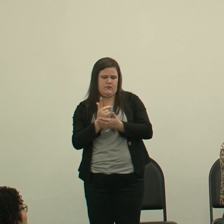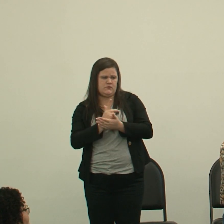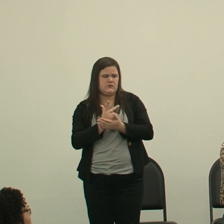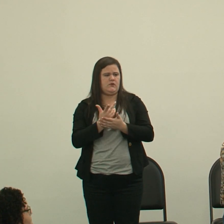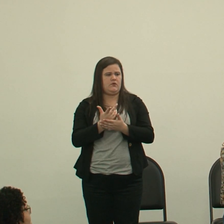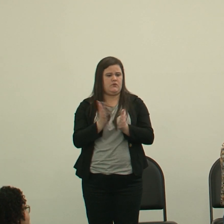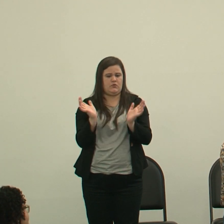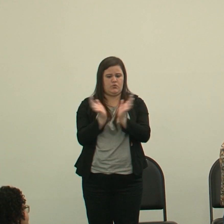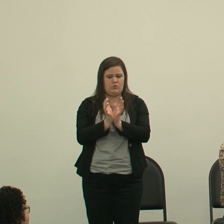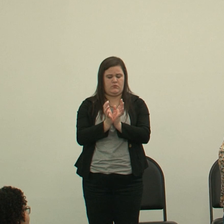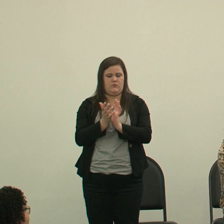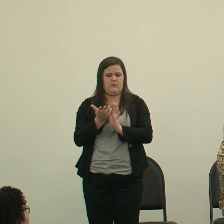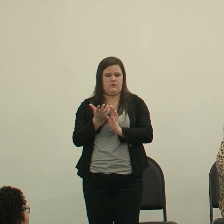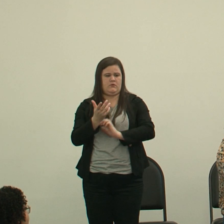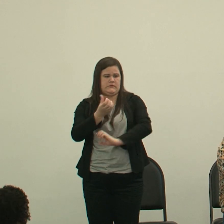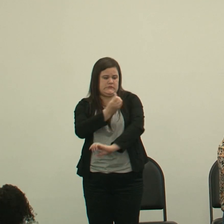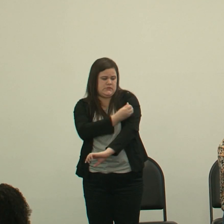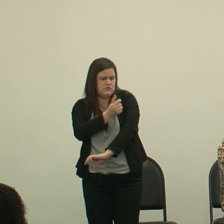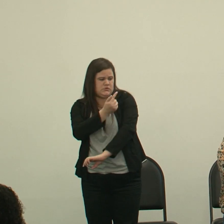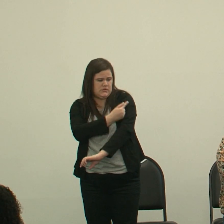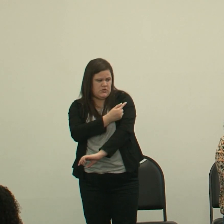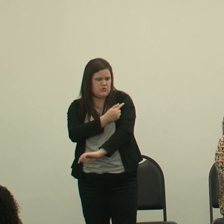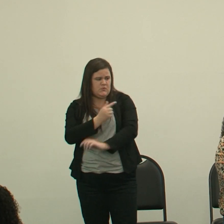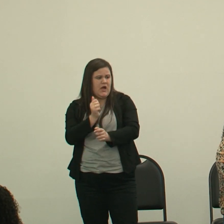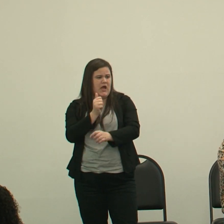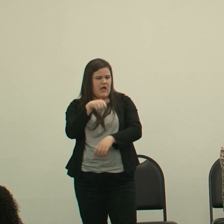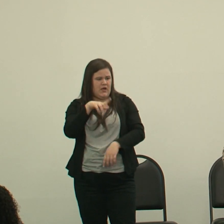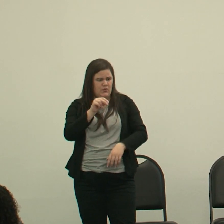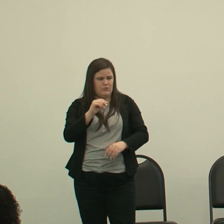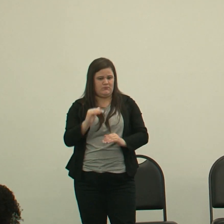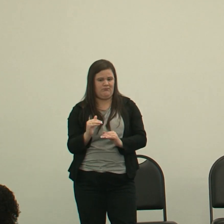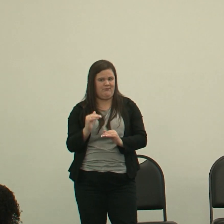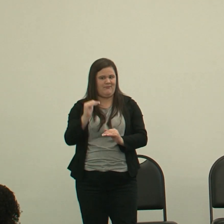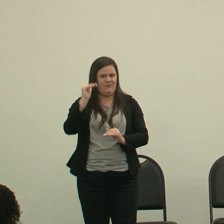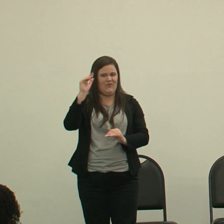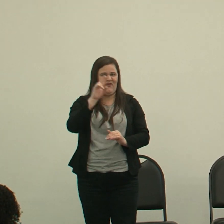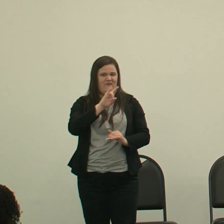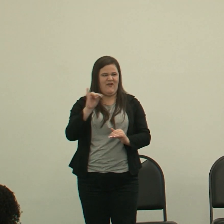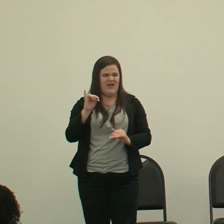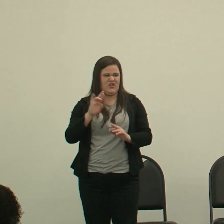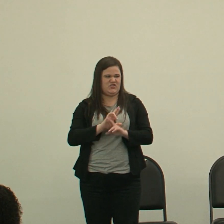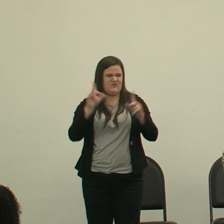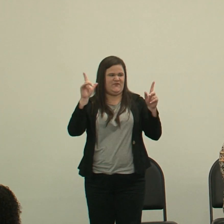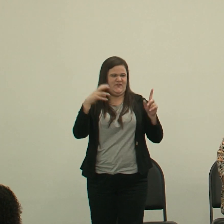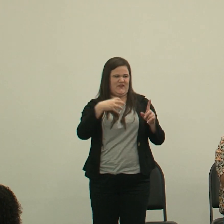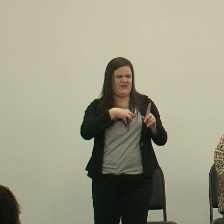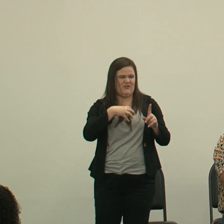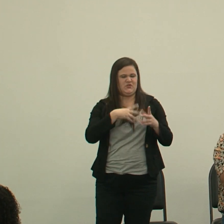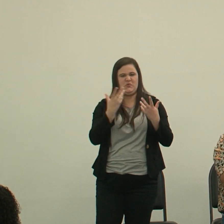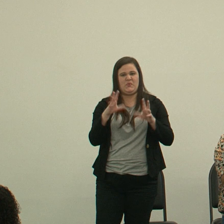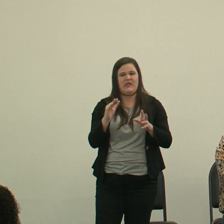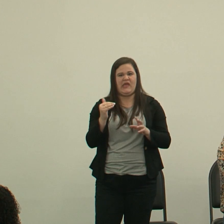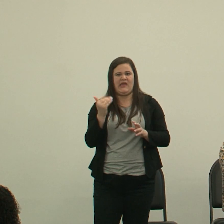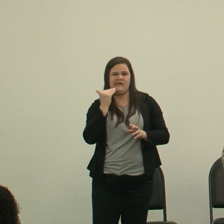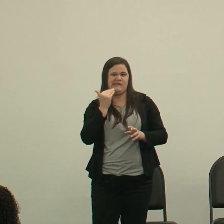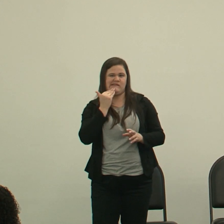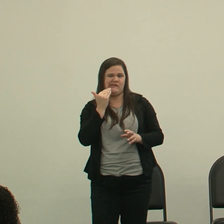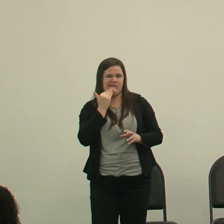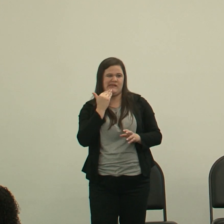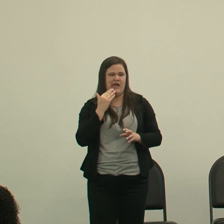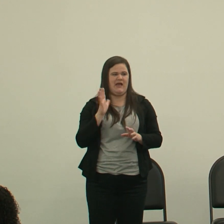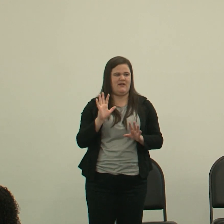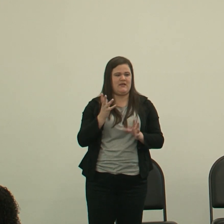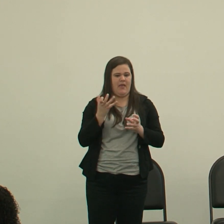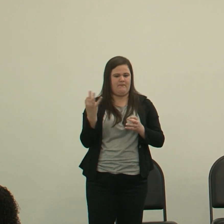alunos são de 6º, 7º, os alunos vão ficando maiores, vão ficando, né, diferentes. Eles não querem mais aquele bonequinho torto. Aí a gente faz com